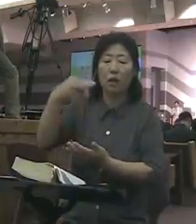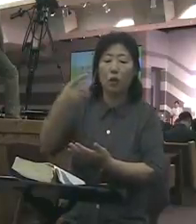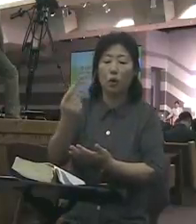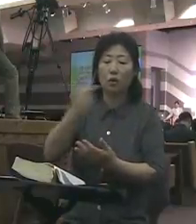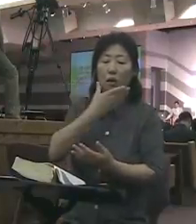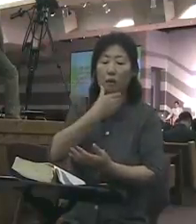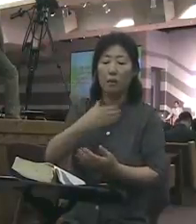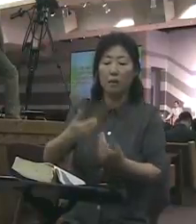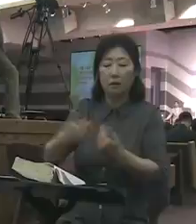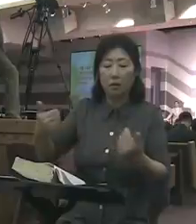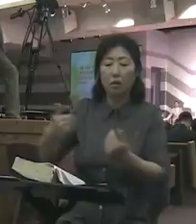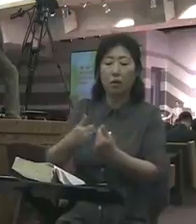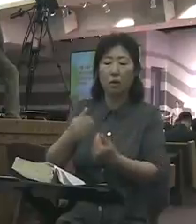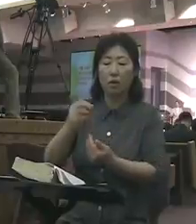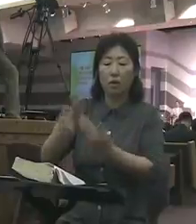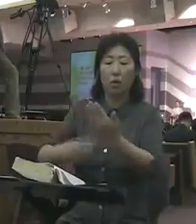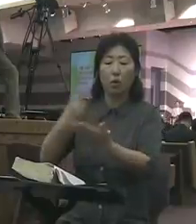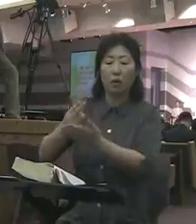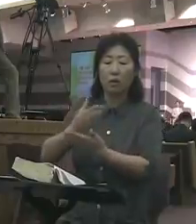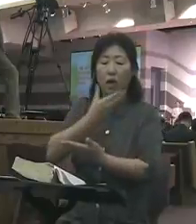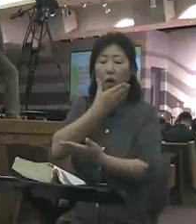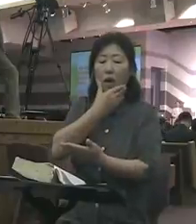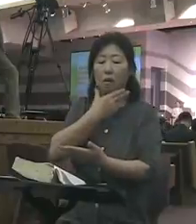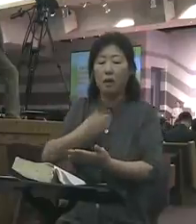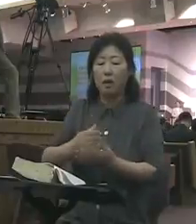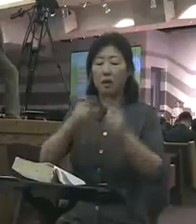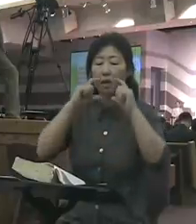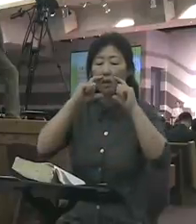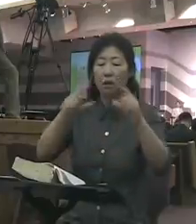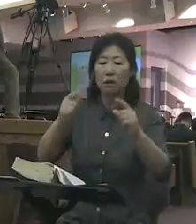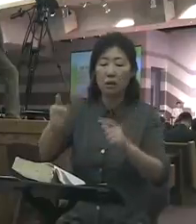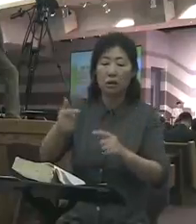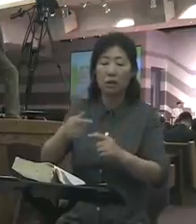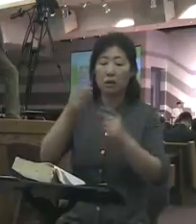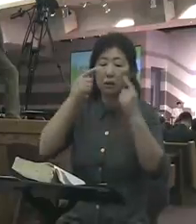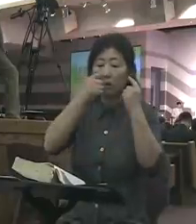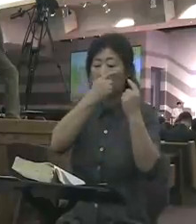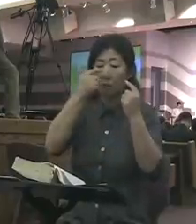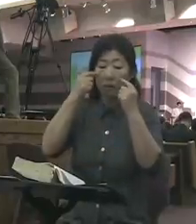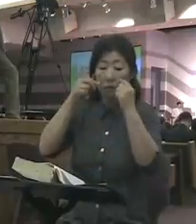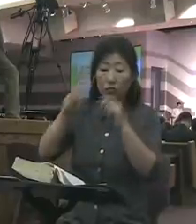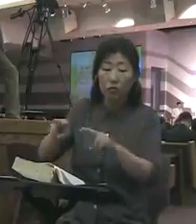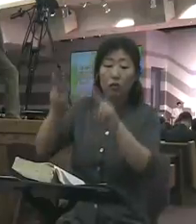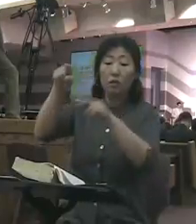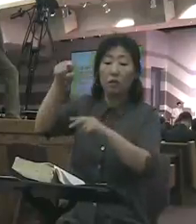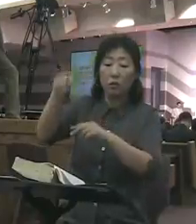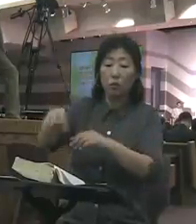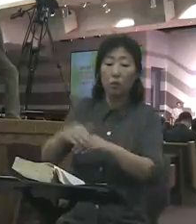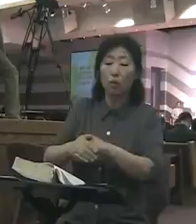떠난 후에 여호와께서 아브라함에게 이르시되 너는 눈을 들어 너 있는 곳에서 동서남북을